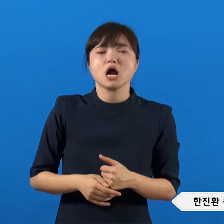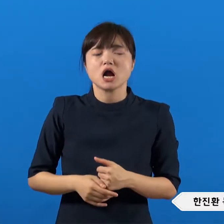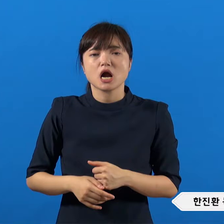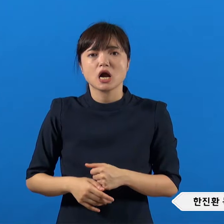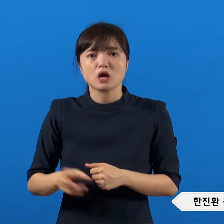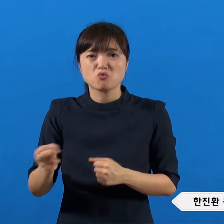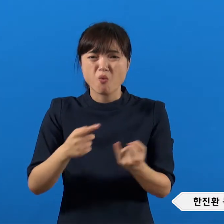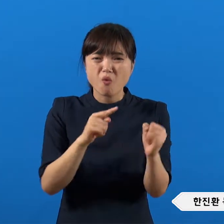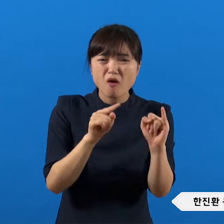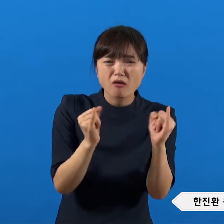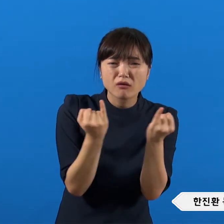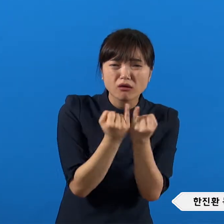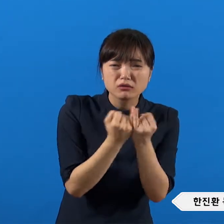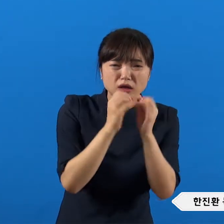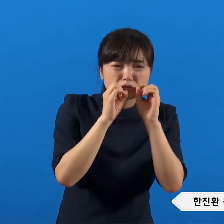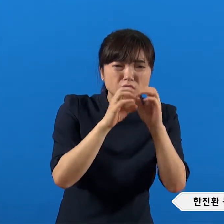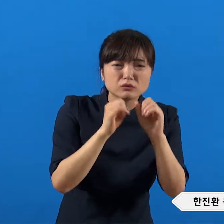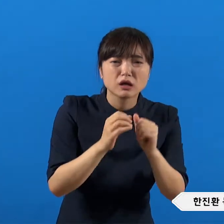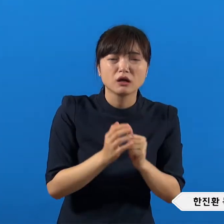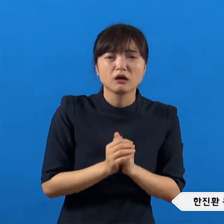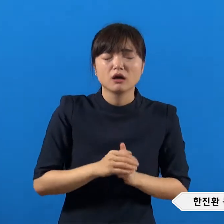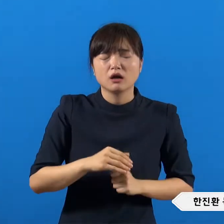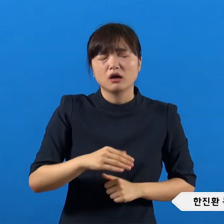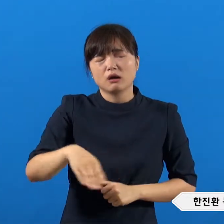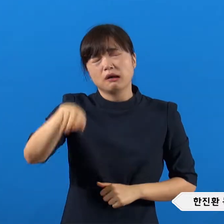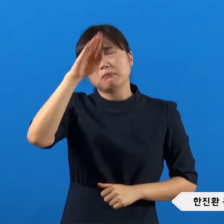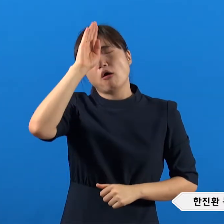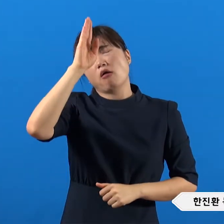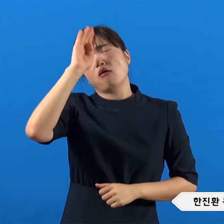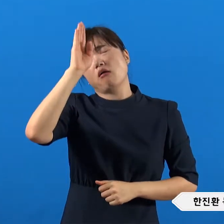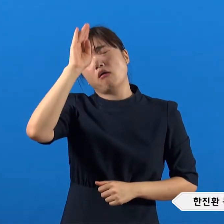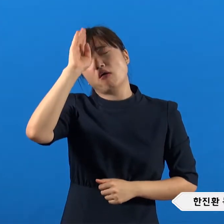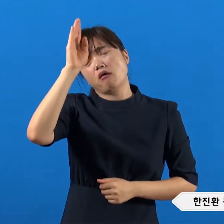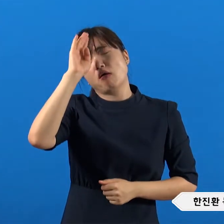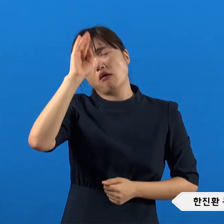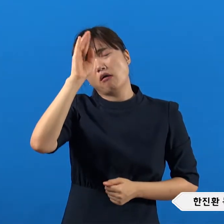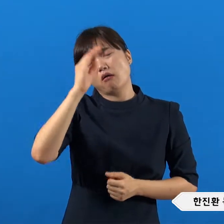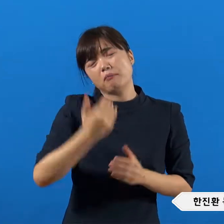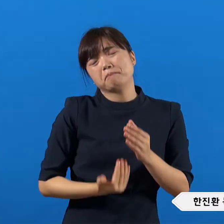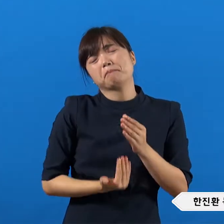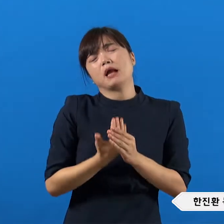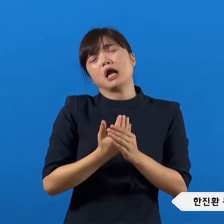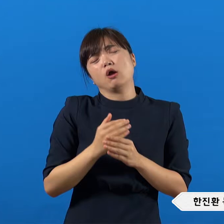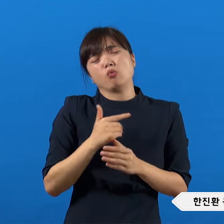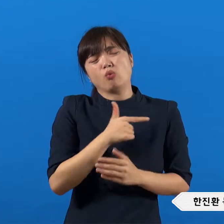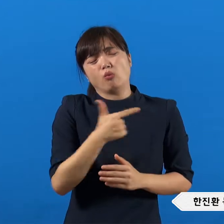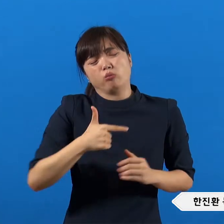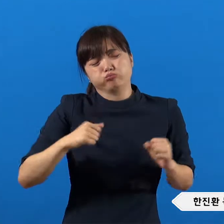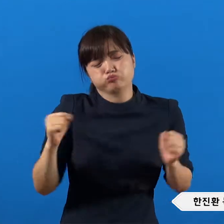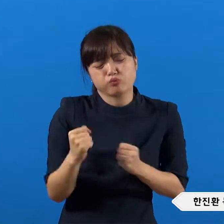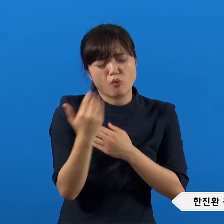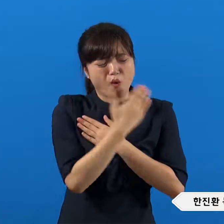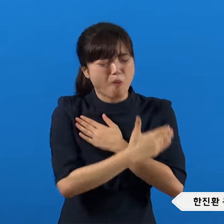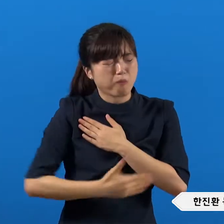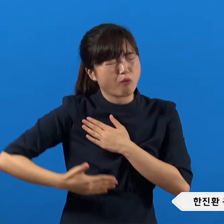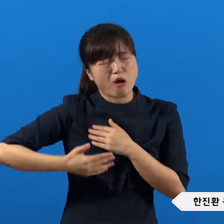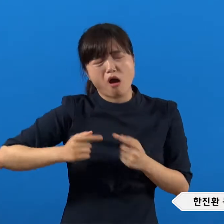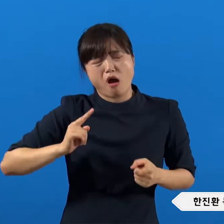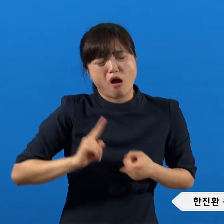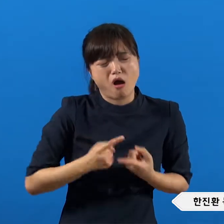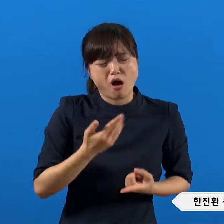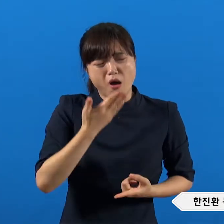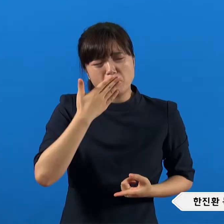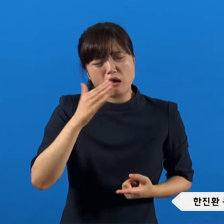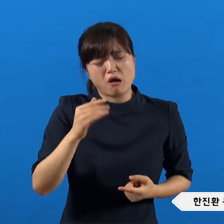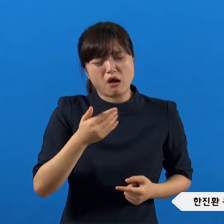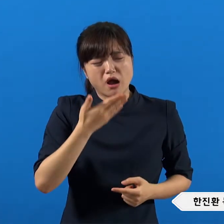거기다가 전도사님이 자신이 또 병으로 쓰러졌습니다. 너무 춥고 기후도 다르고 음식도